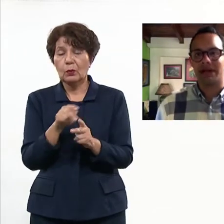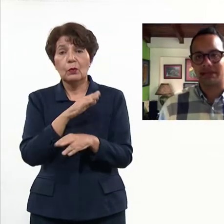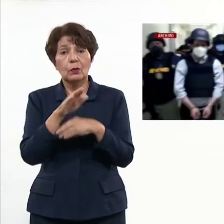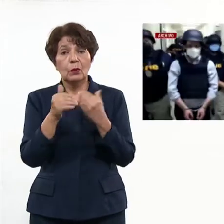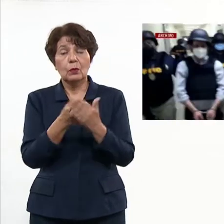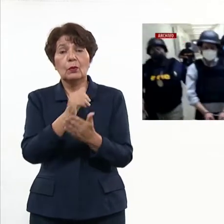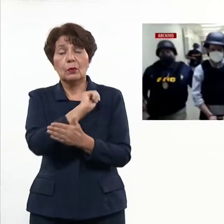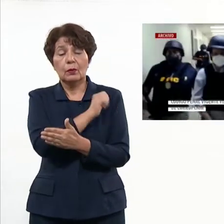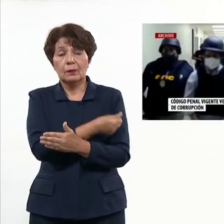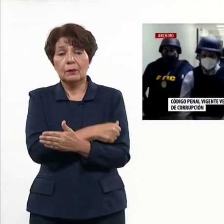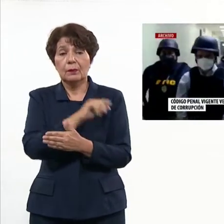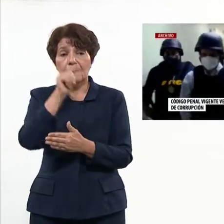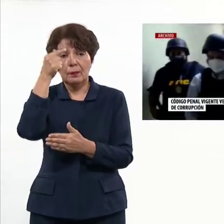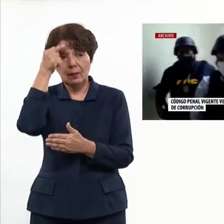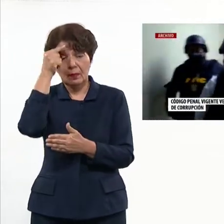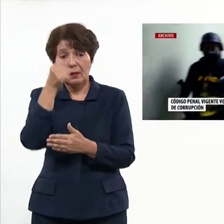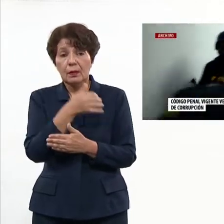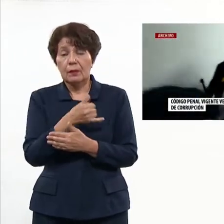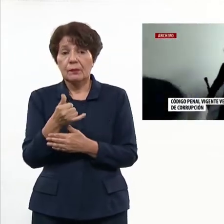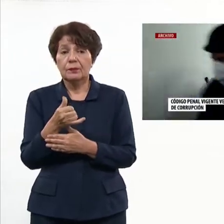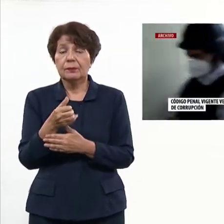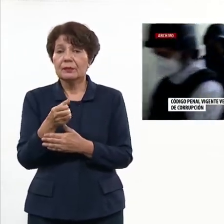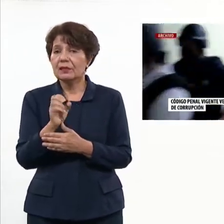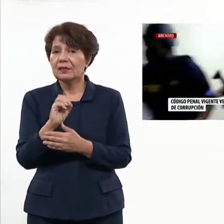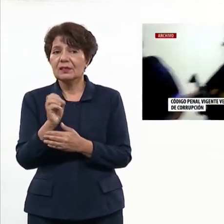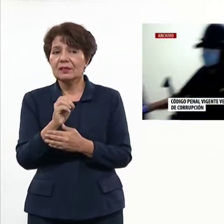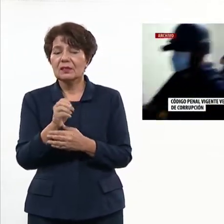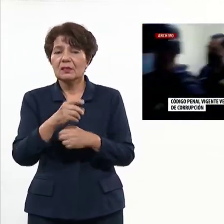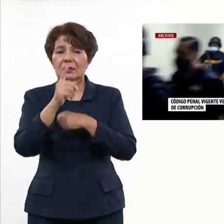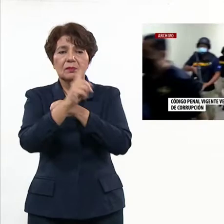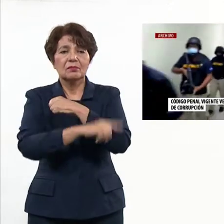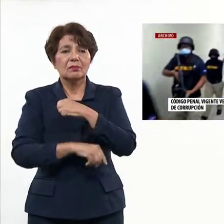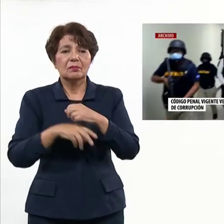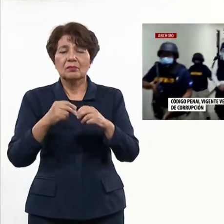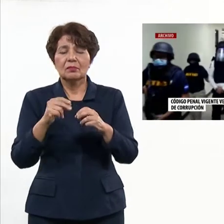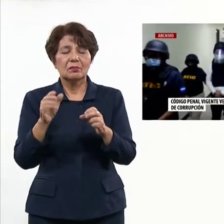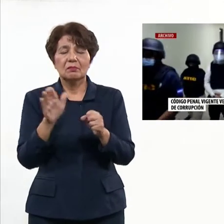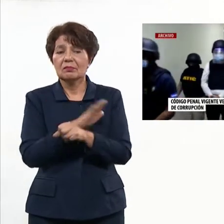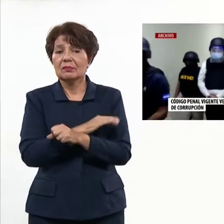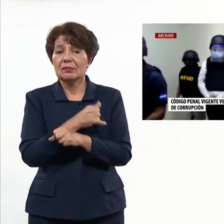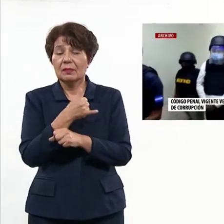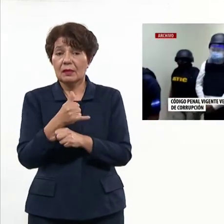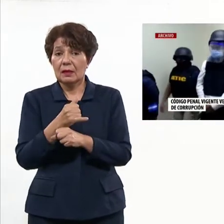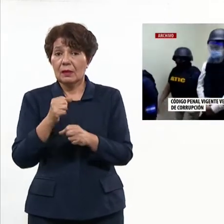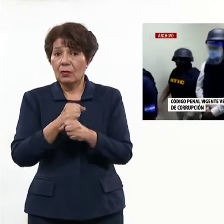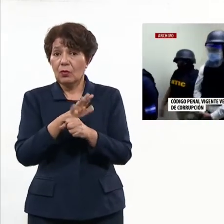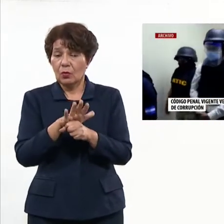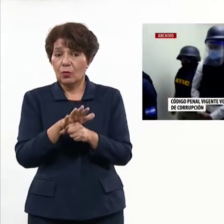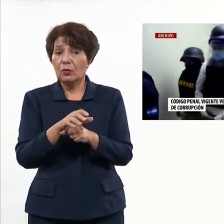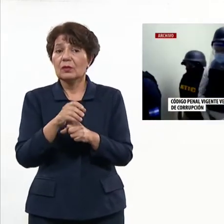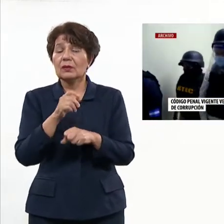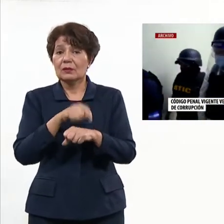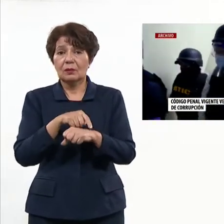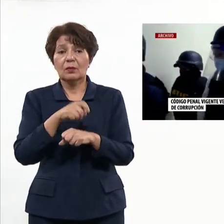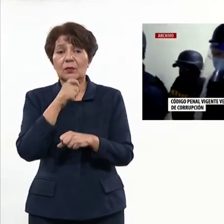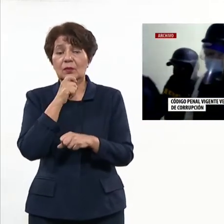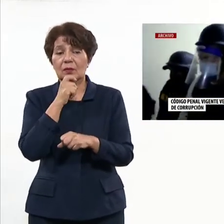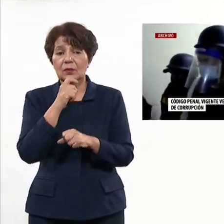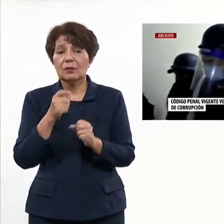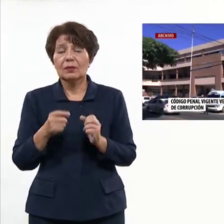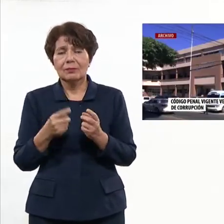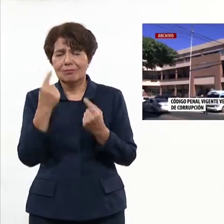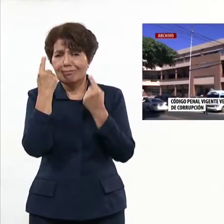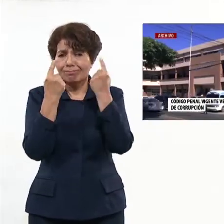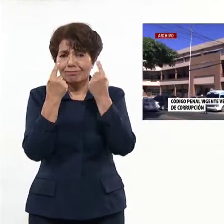que son más esos requerimientos no sólo son suficientes ante casos de corrupción de gran impacto por lo que están en duda lo que se ha mostrado en los últimos